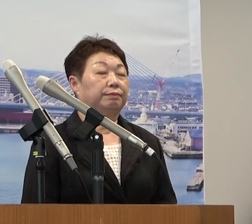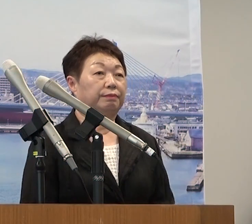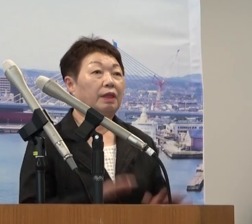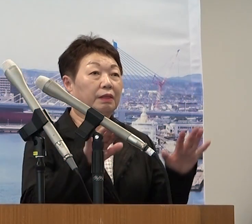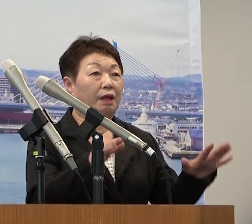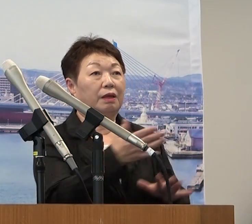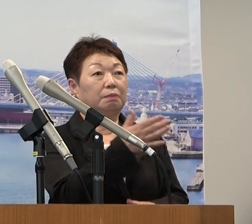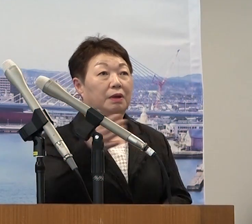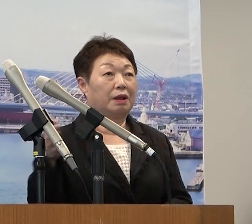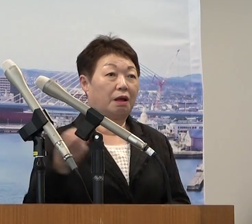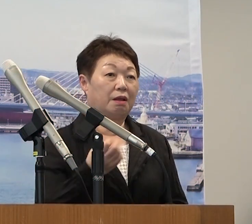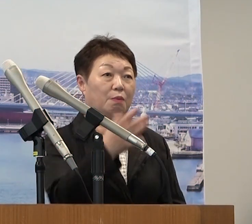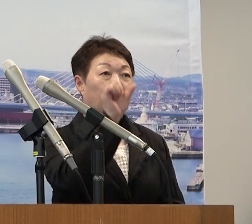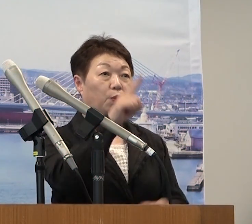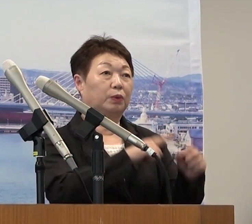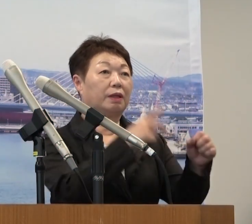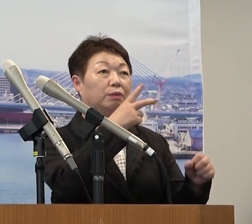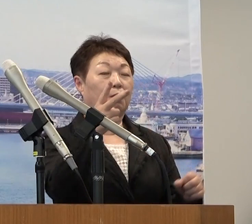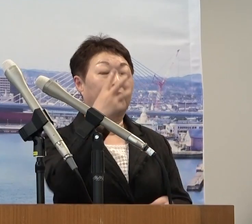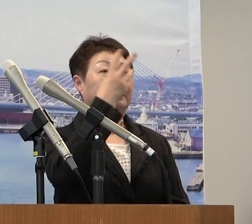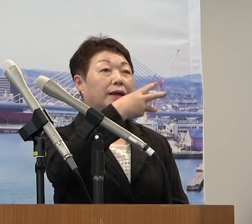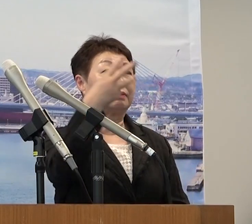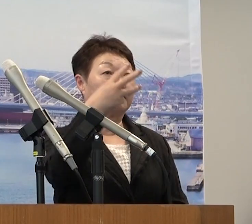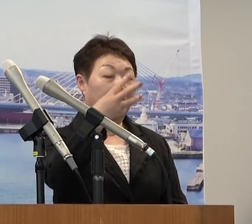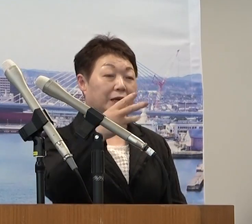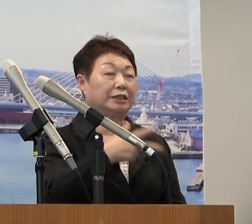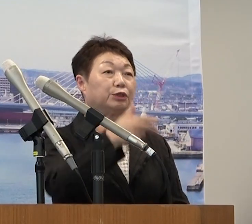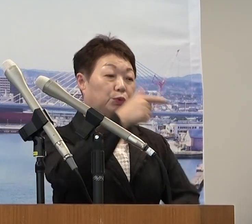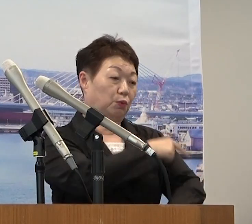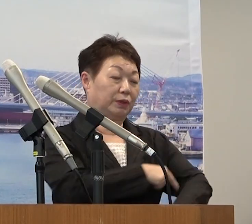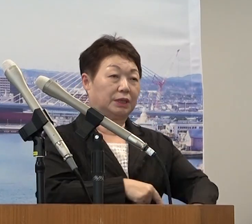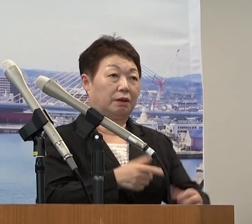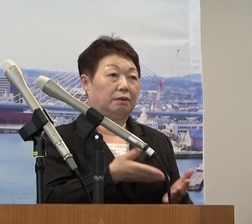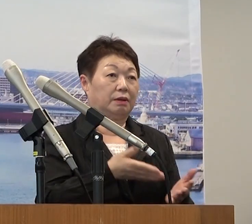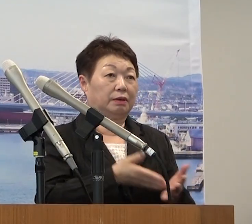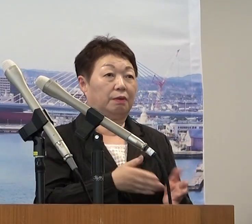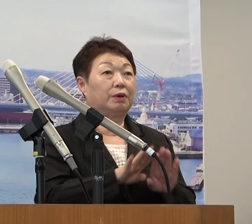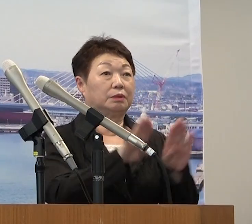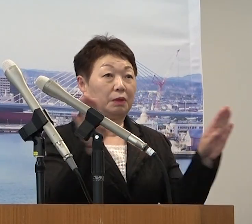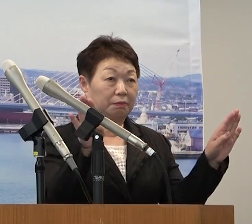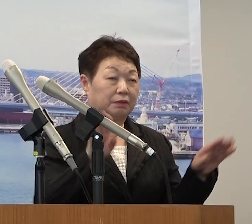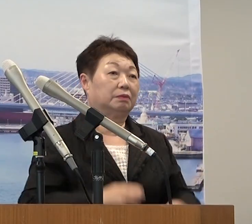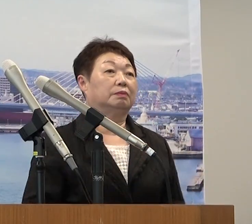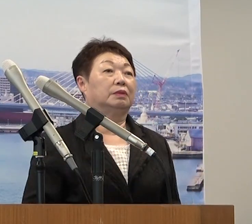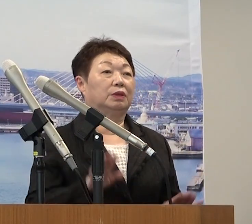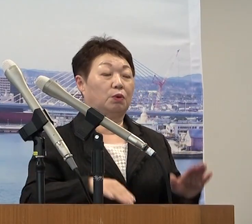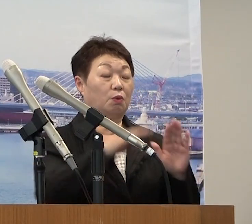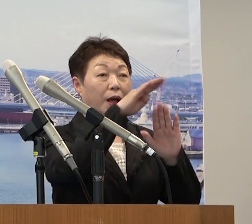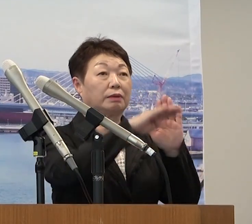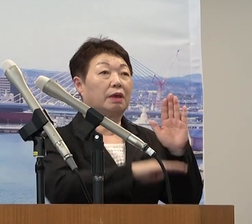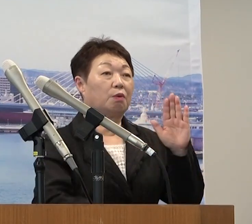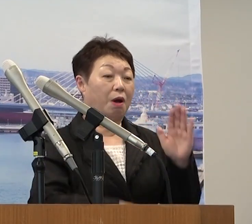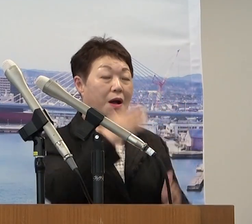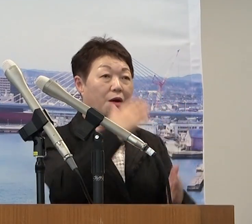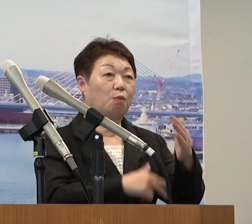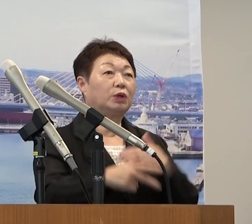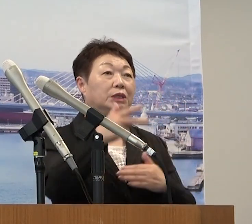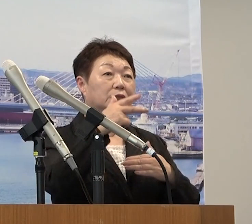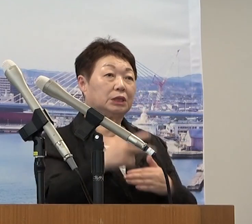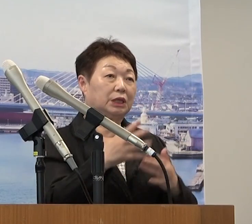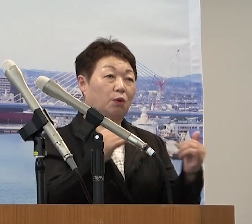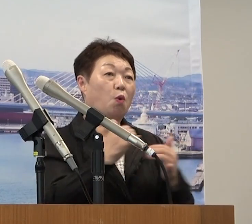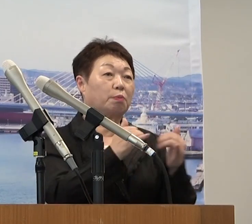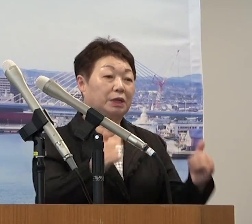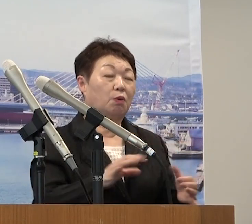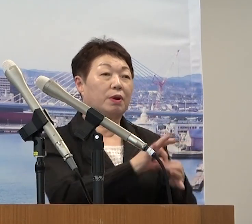それではただいまより令和5年度第3回市長記者会見を行います。本日の案件は青森市公民連